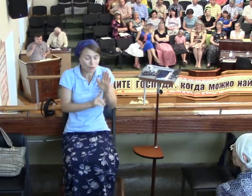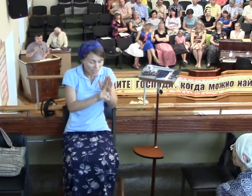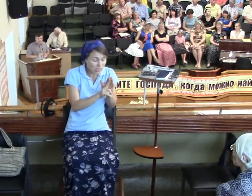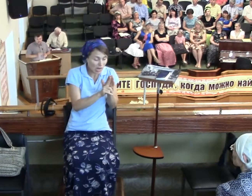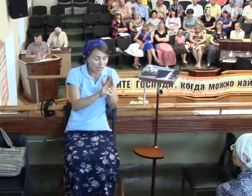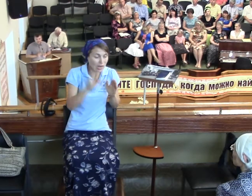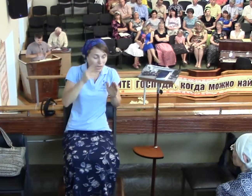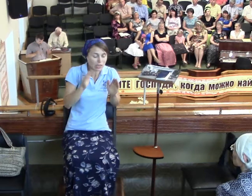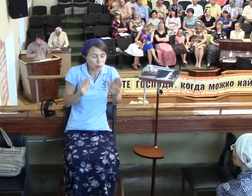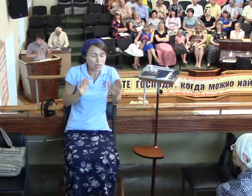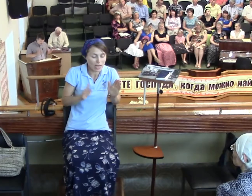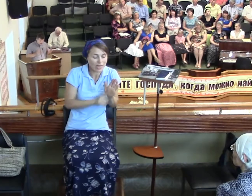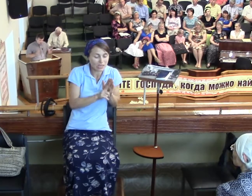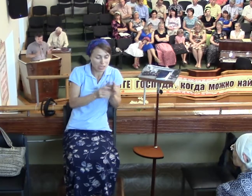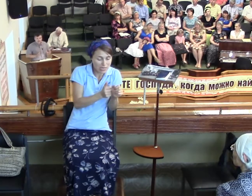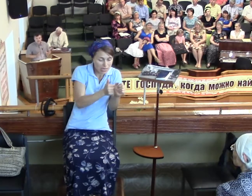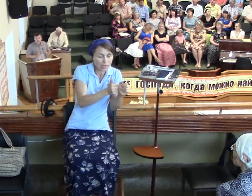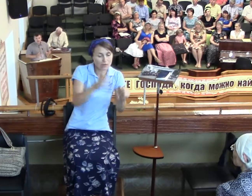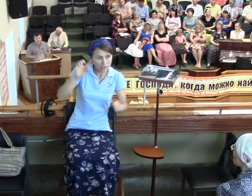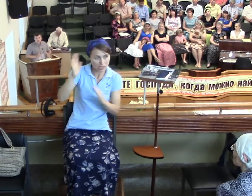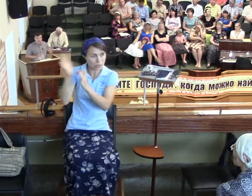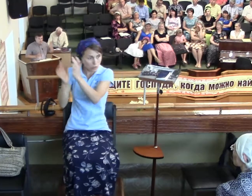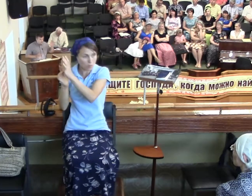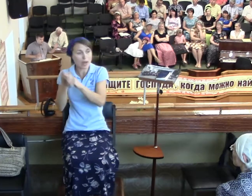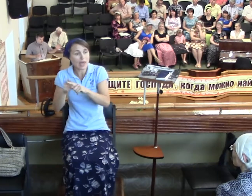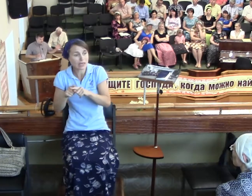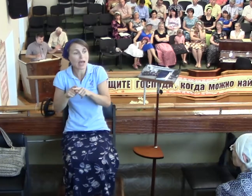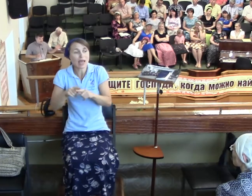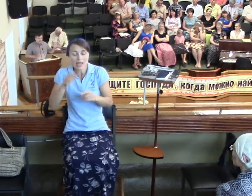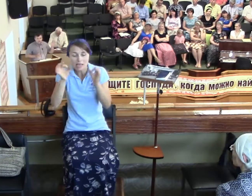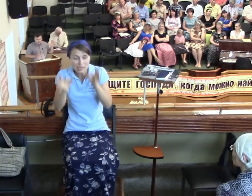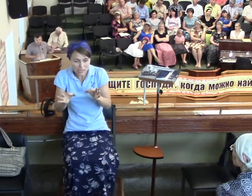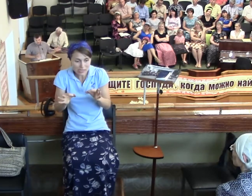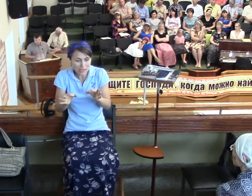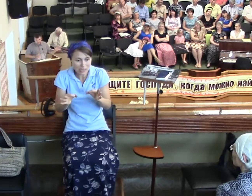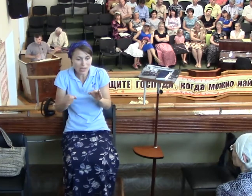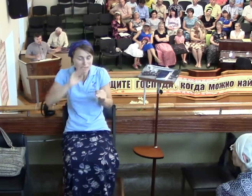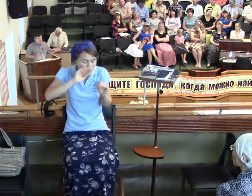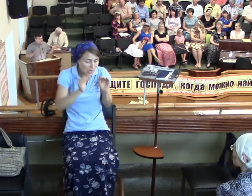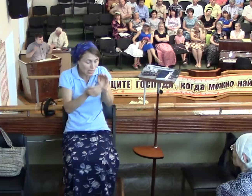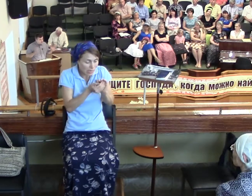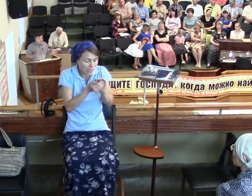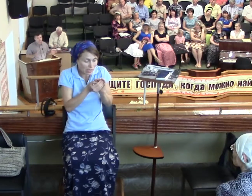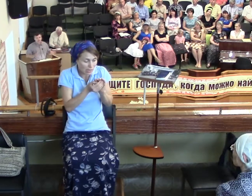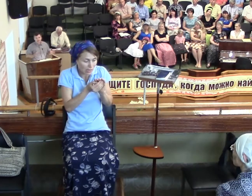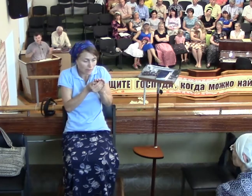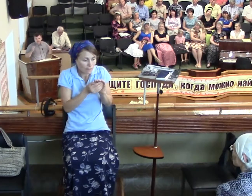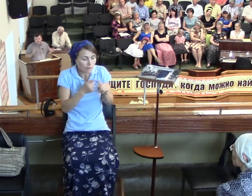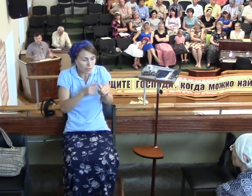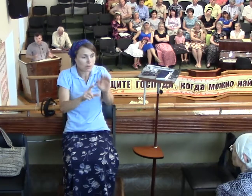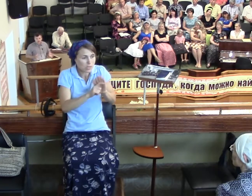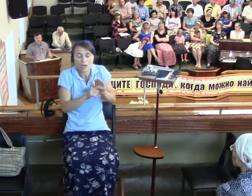слово, которое сокрыто, вот истина, которая сокрыта в этом слове «только». Только в Боге. Только в Боге можем